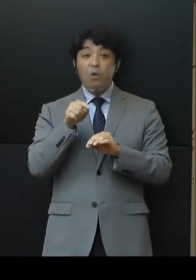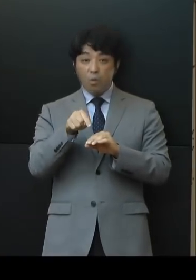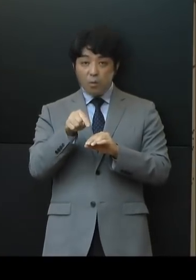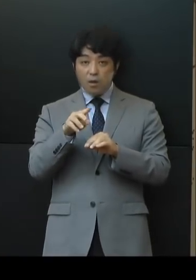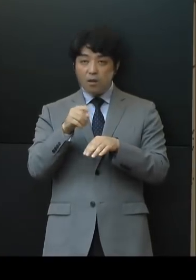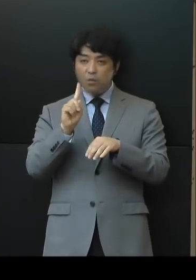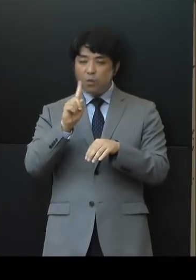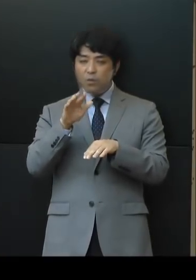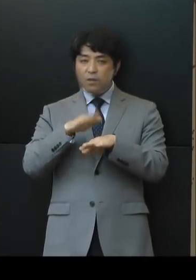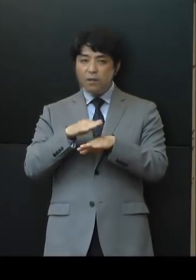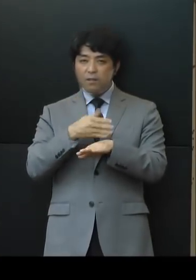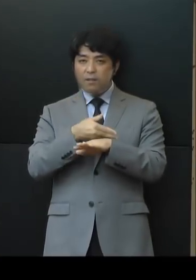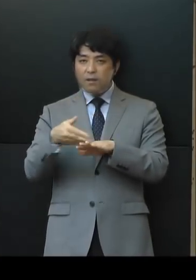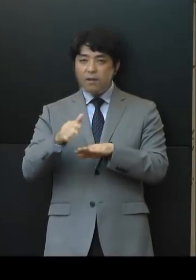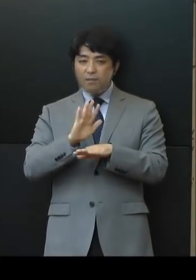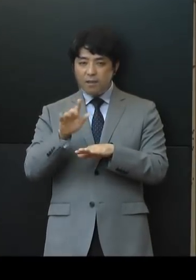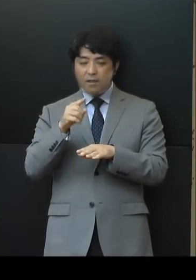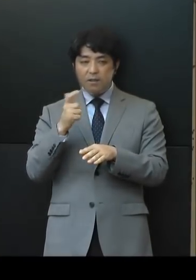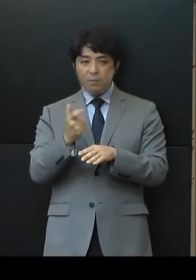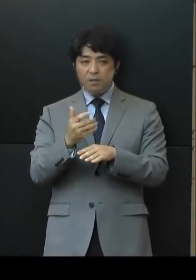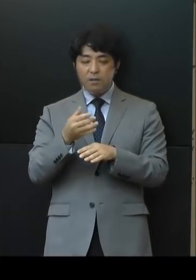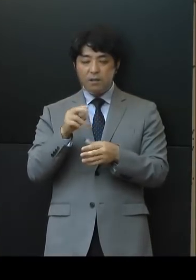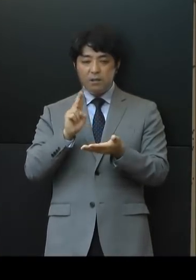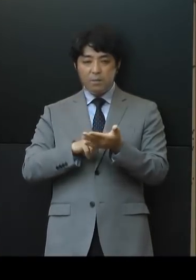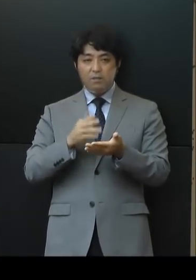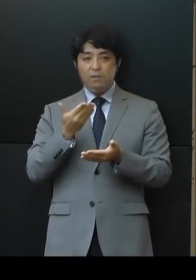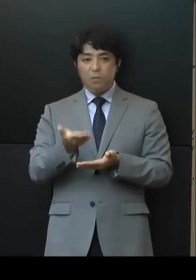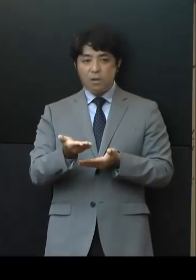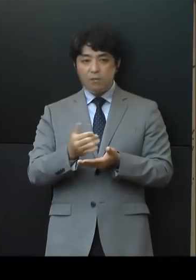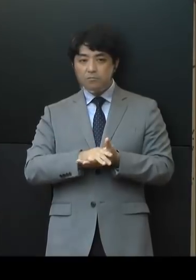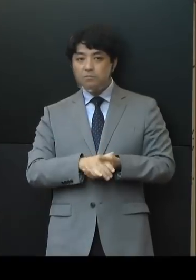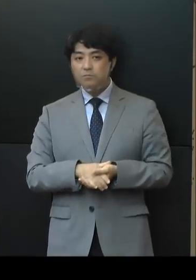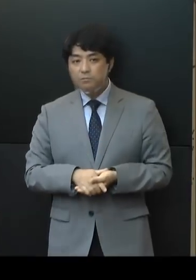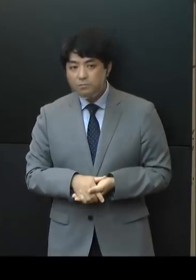金額も含めて、こういう実施をしたいということ